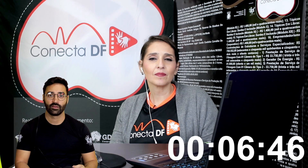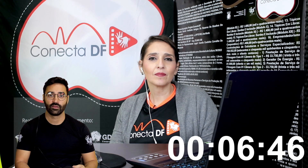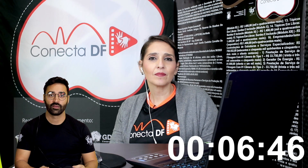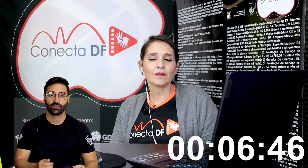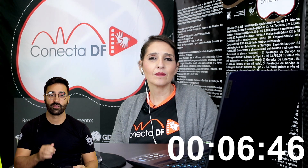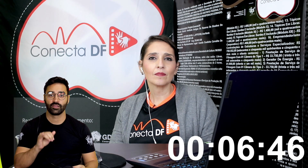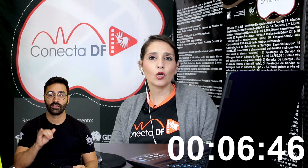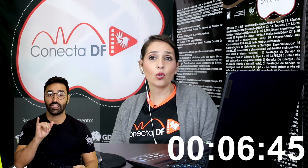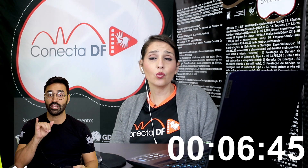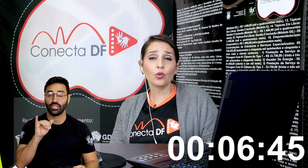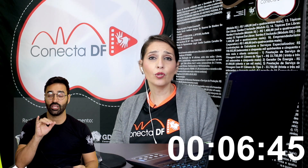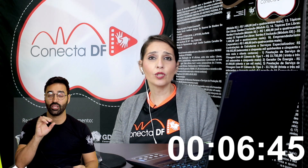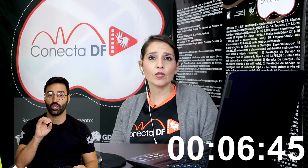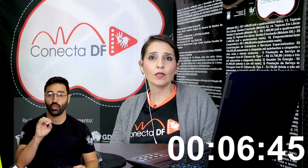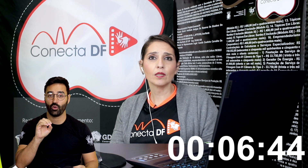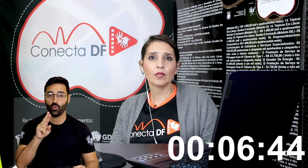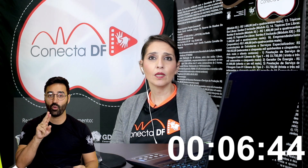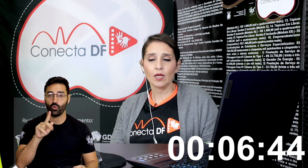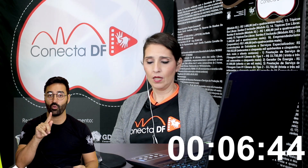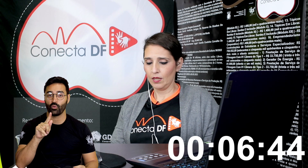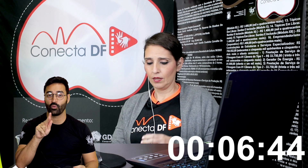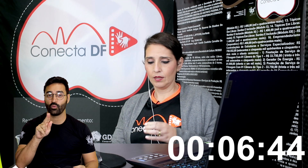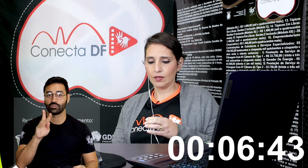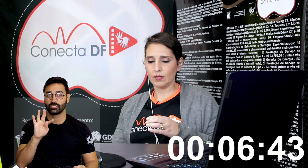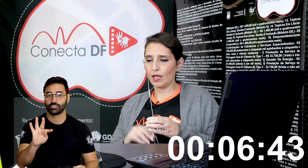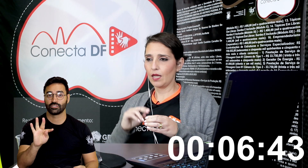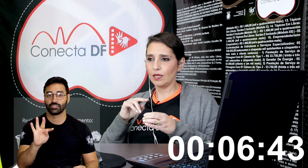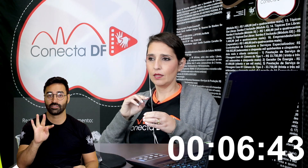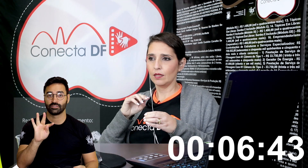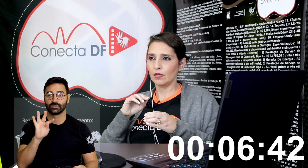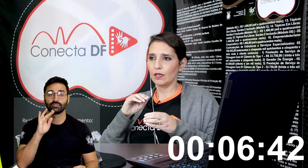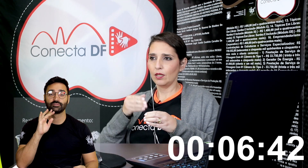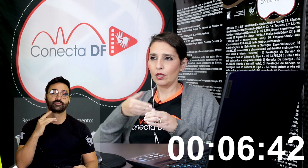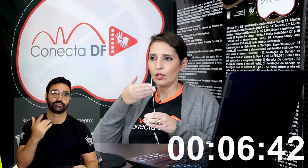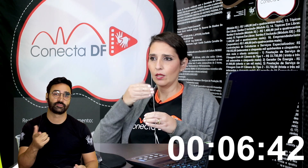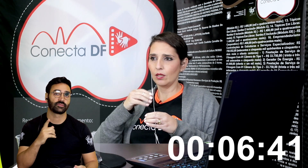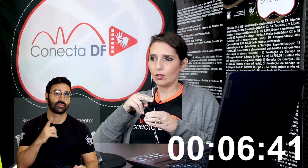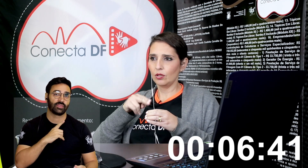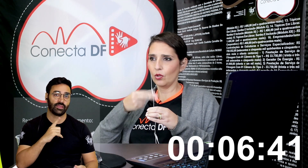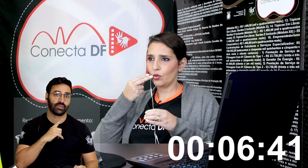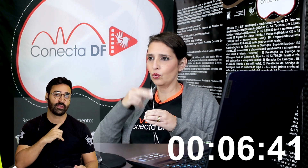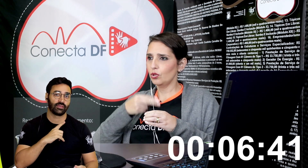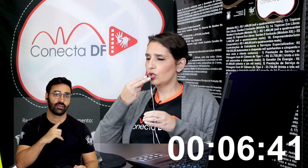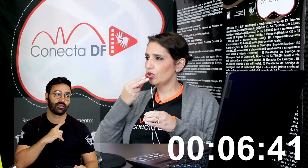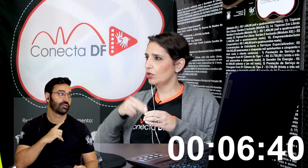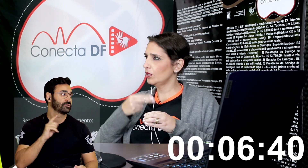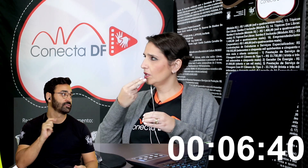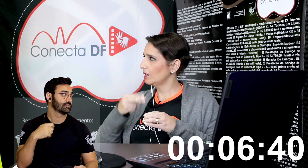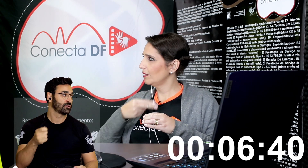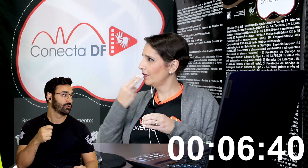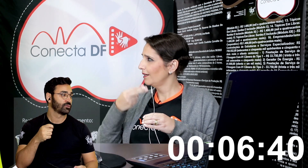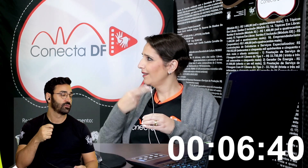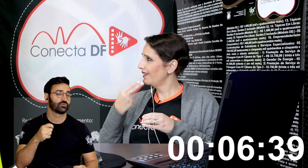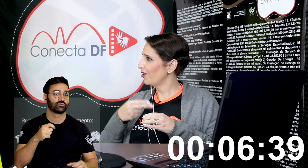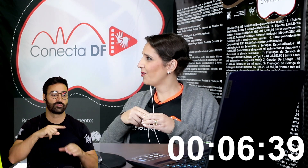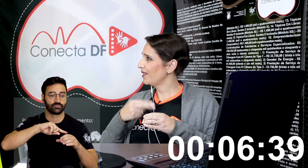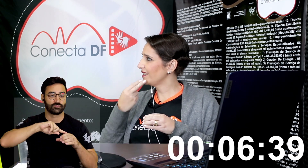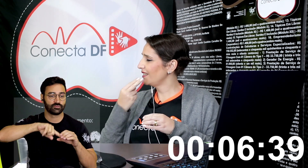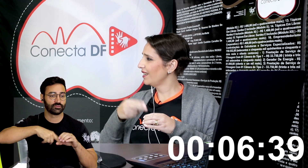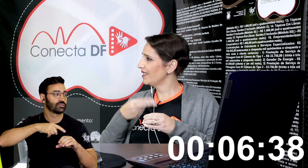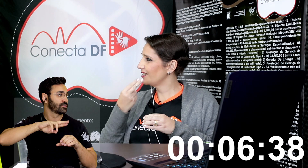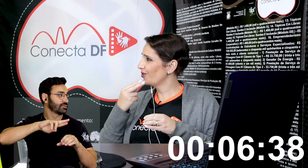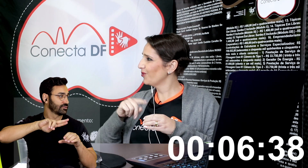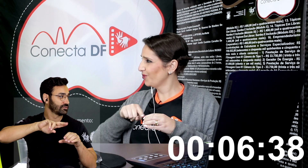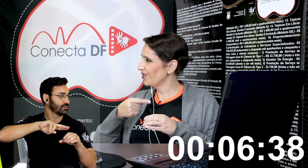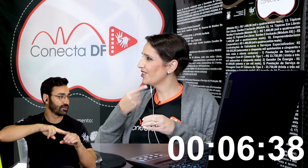Iogurte. Iogurte? Tem. Isso. Iogurte. Eu